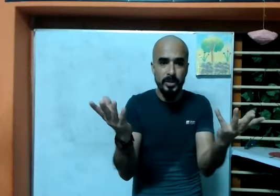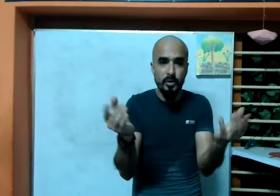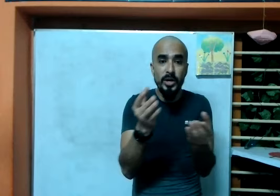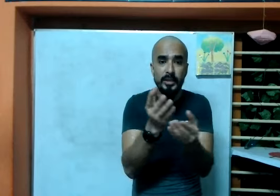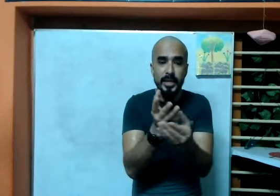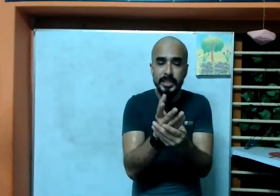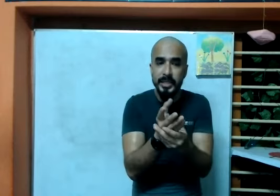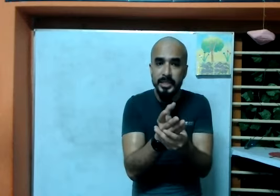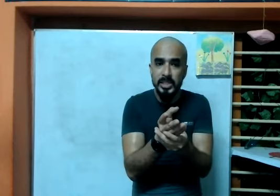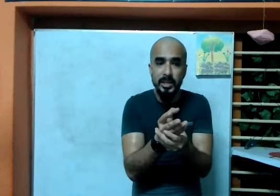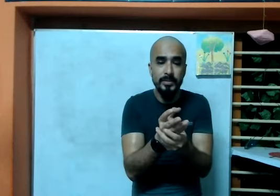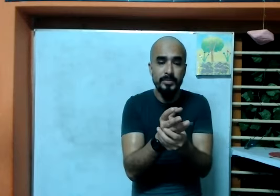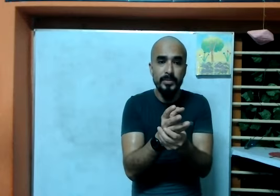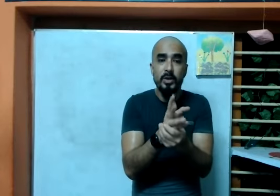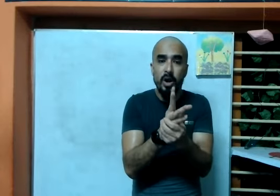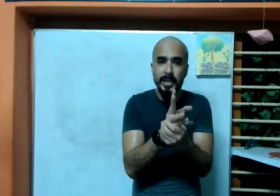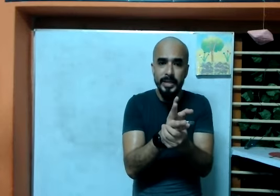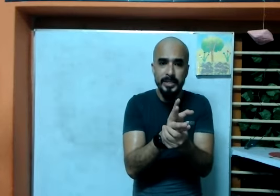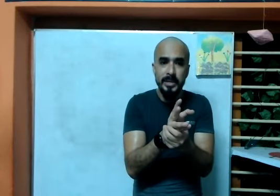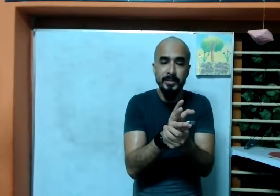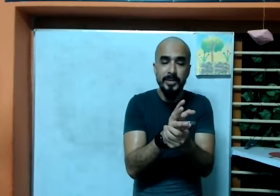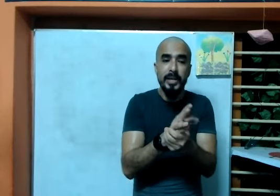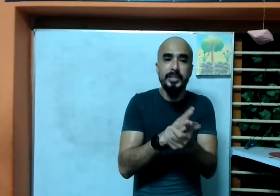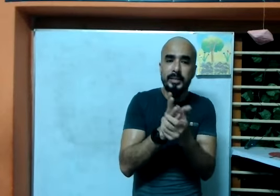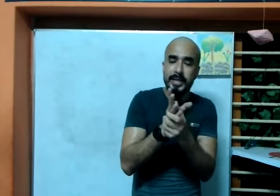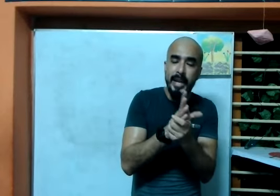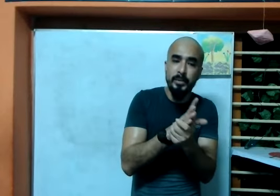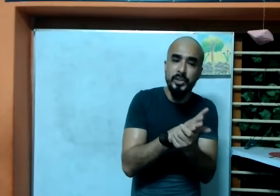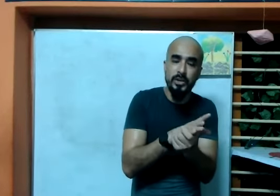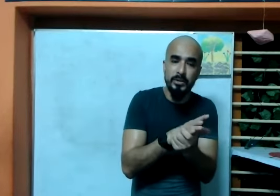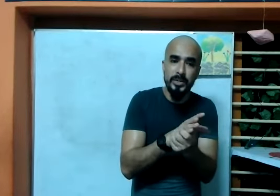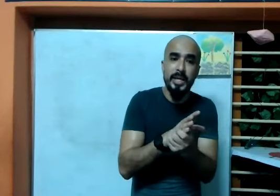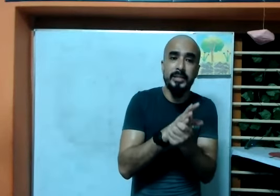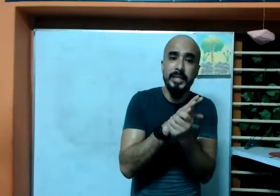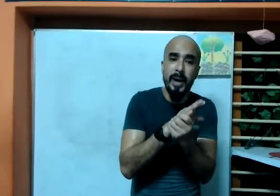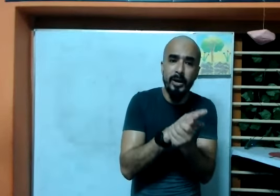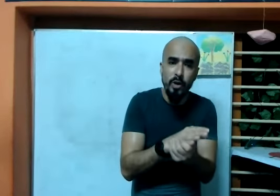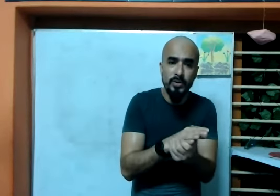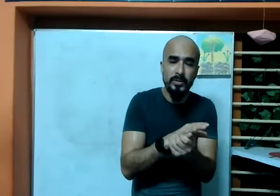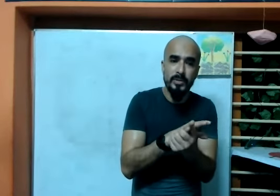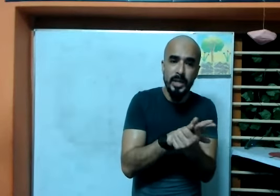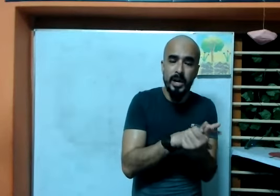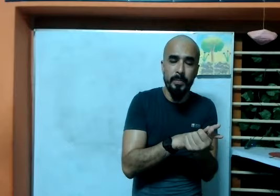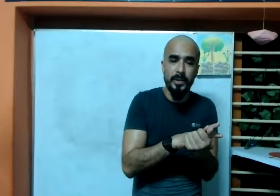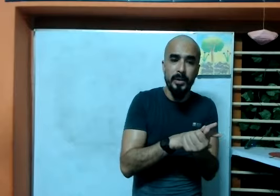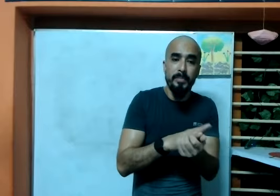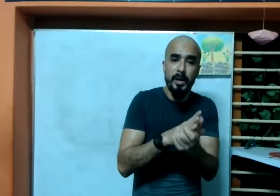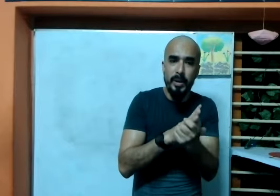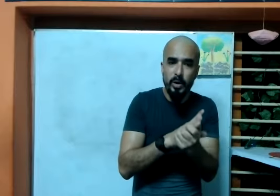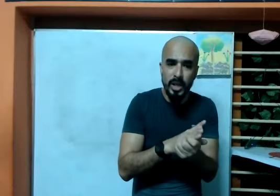কোন ডাক্তারের কাছে গিয়েছিলি, কবে গিয়েছিলি, ডাক্তারটা কেমন ছিল, ডাক্তারটা কি ভালো না খারাপ, ভালোভাবে কথা